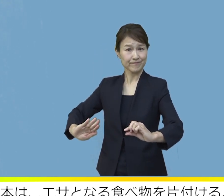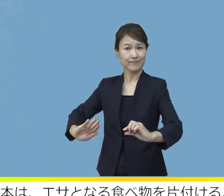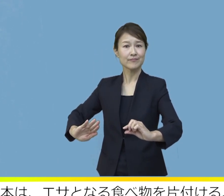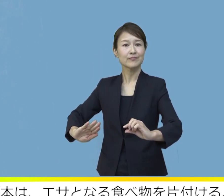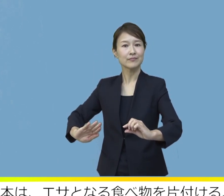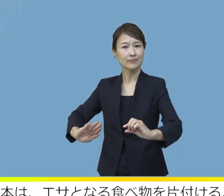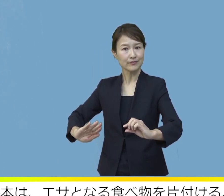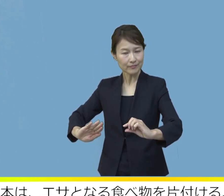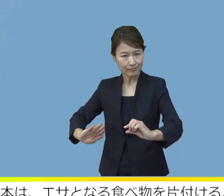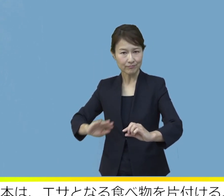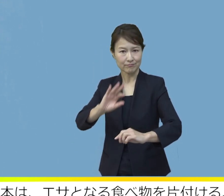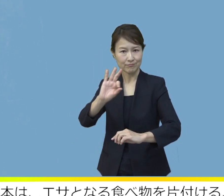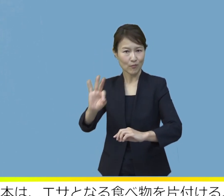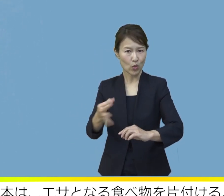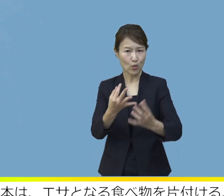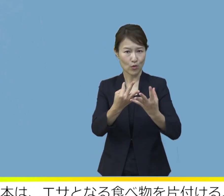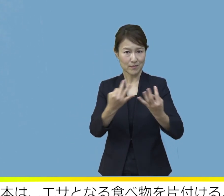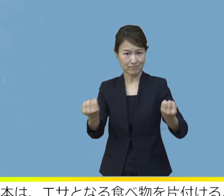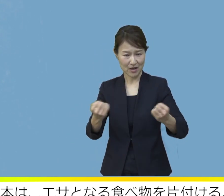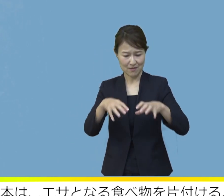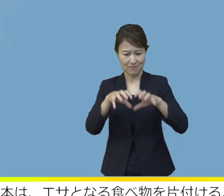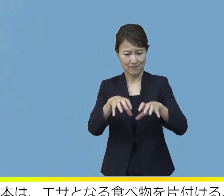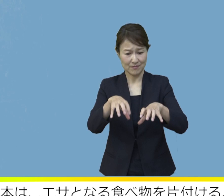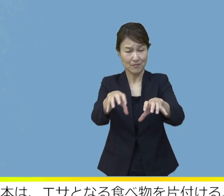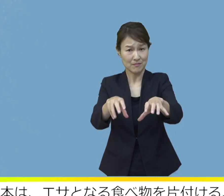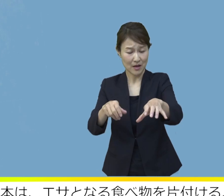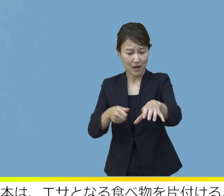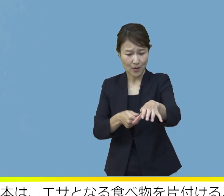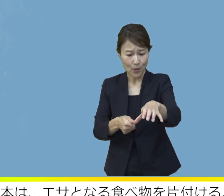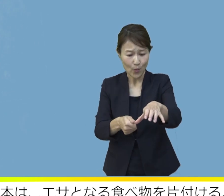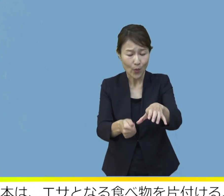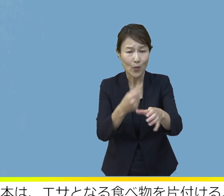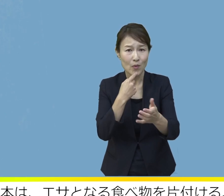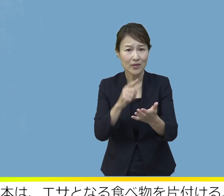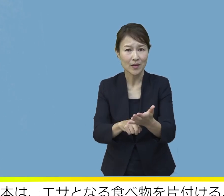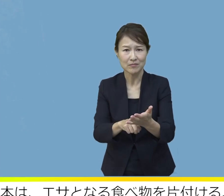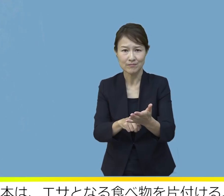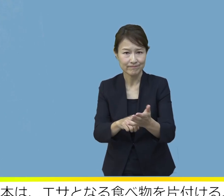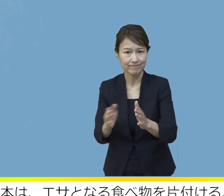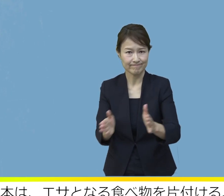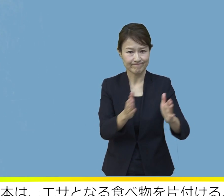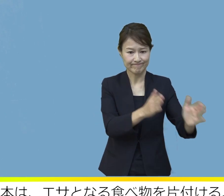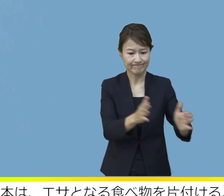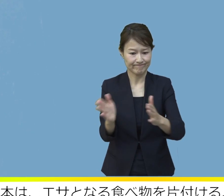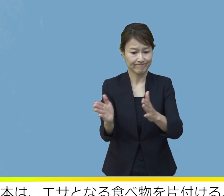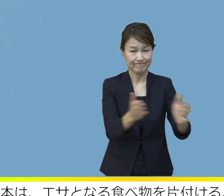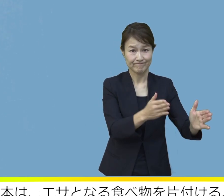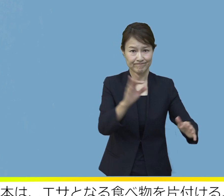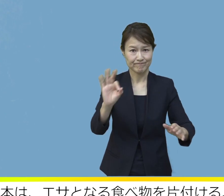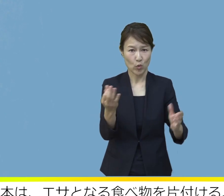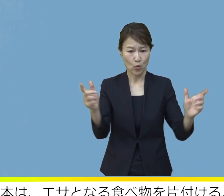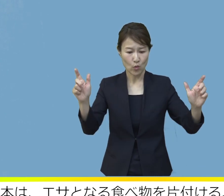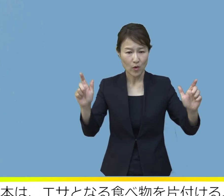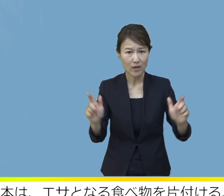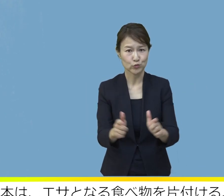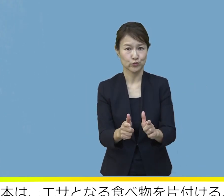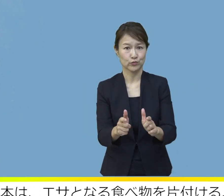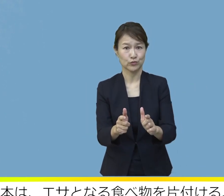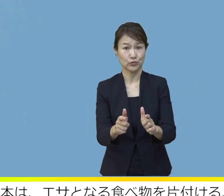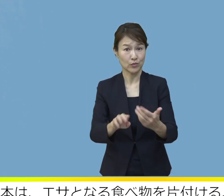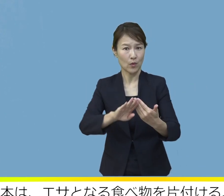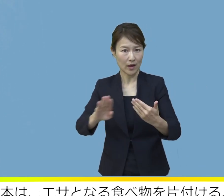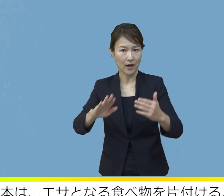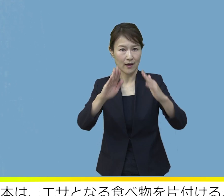酢になりそうな場所や物を減らす家の外回りを定期的に